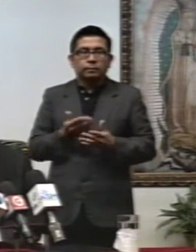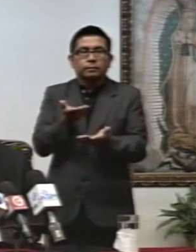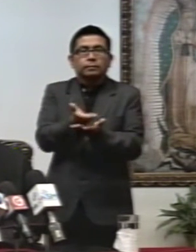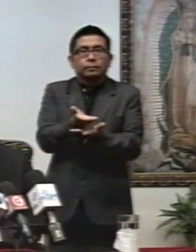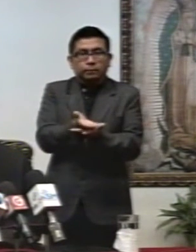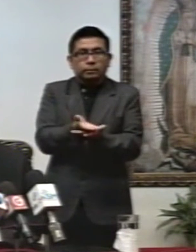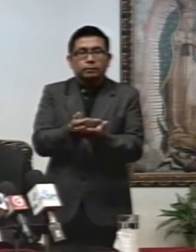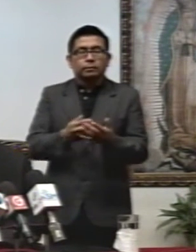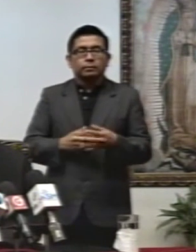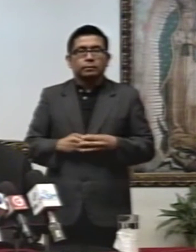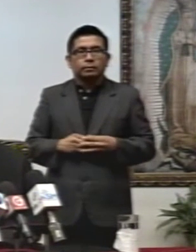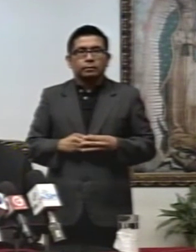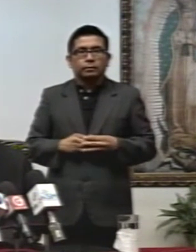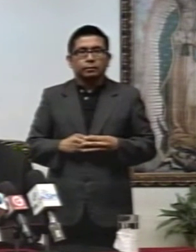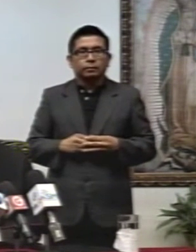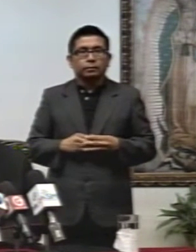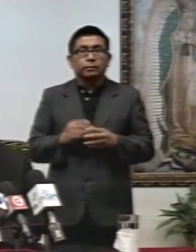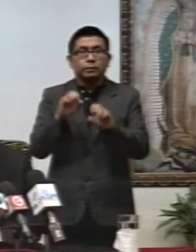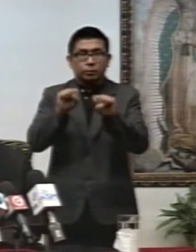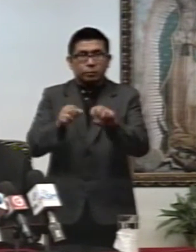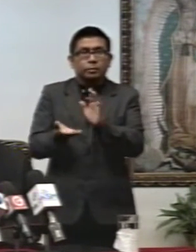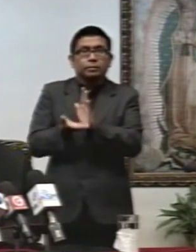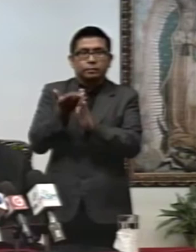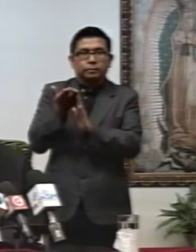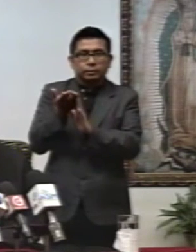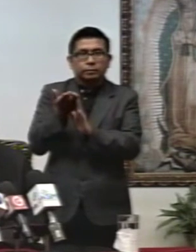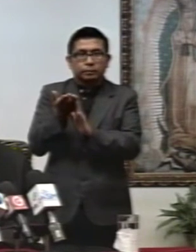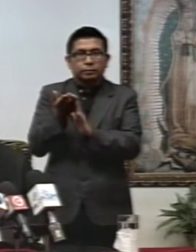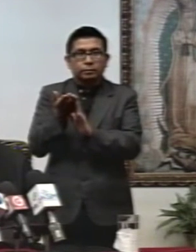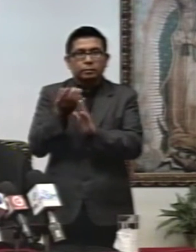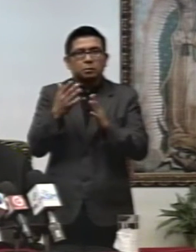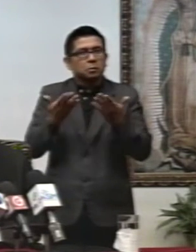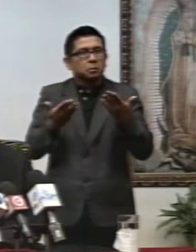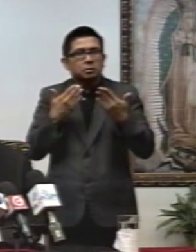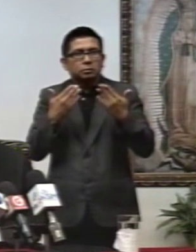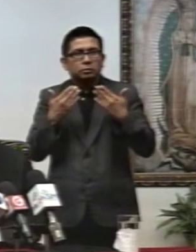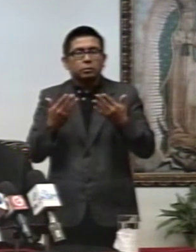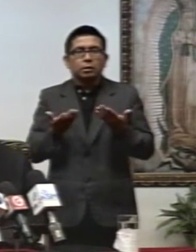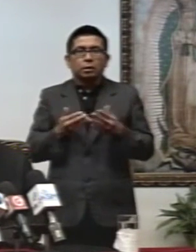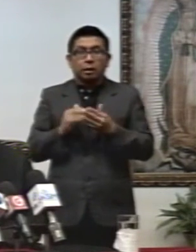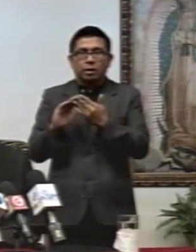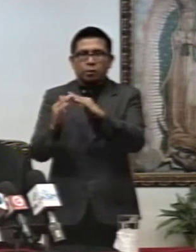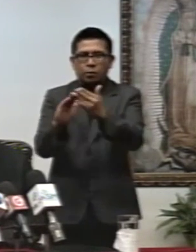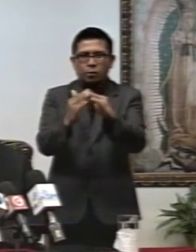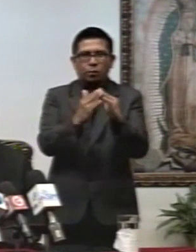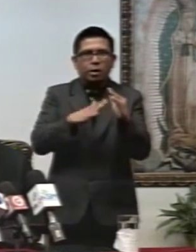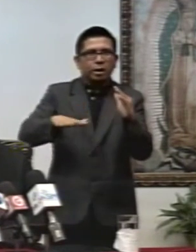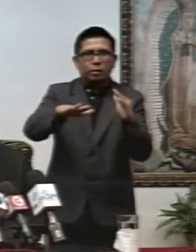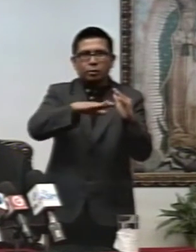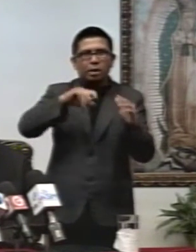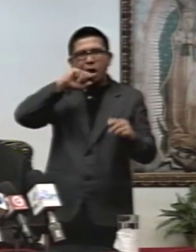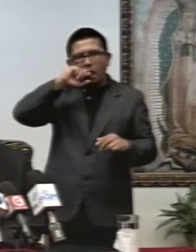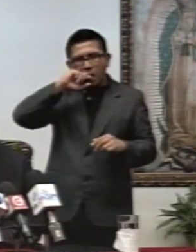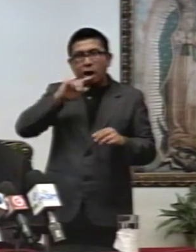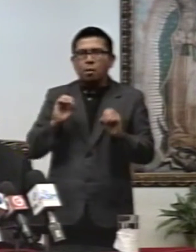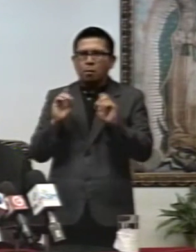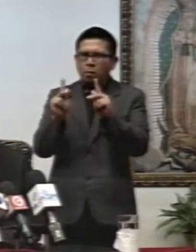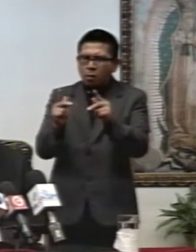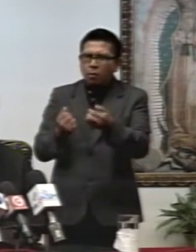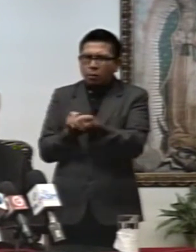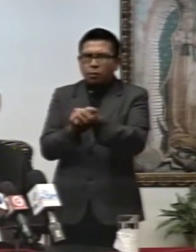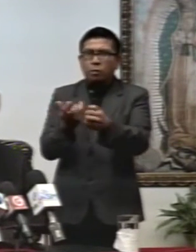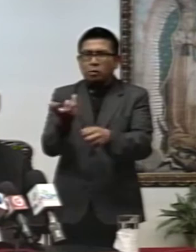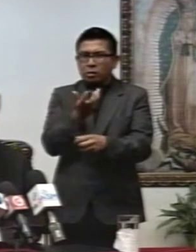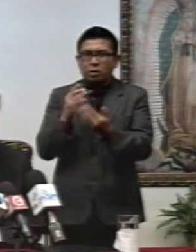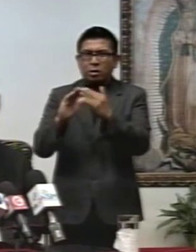ofreciendo el desarrollo, para decirlo en una palabra, de esas comunidades, de esas zonas más empobrecidas, que son las que están